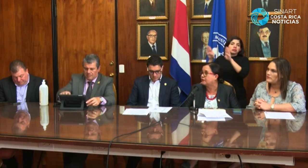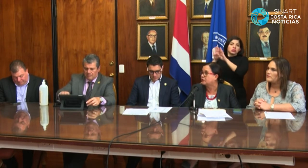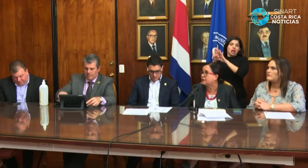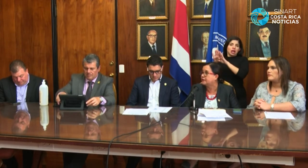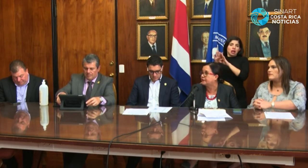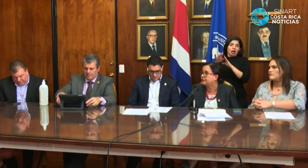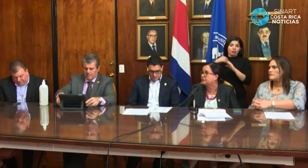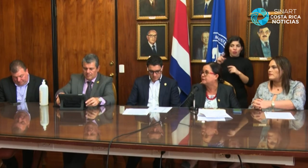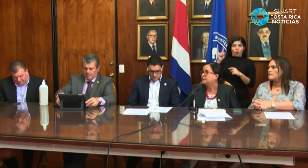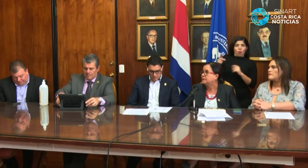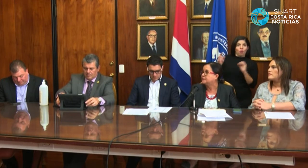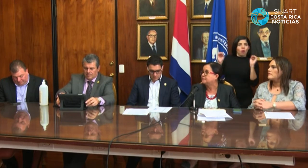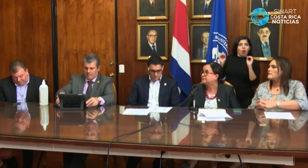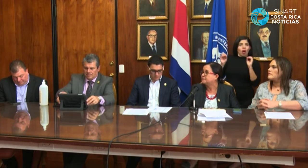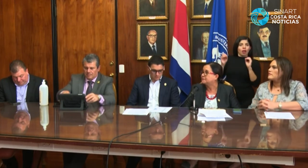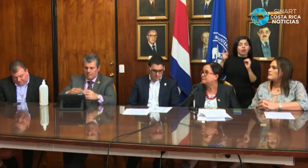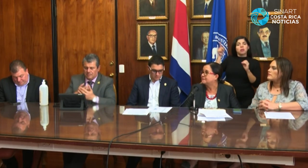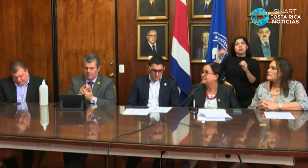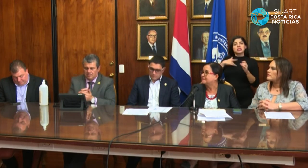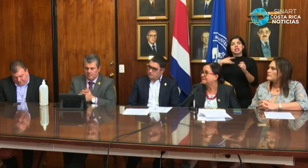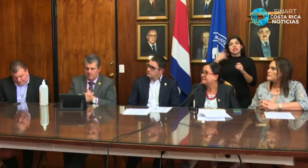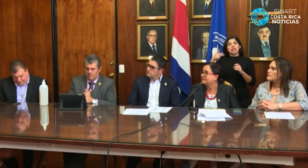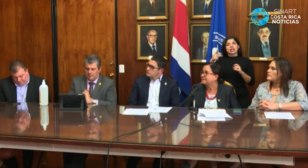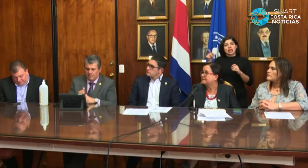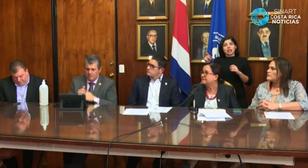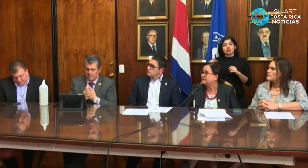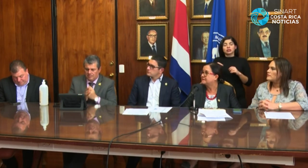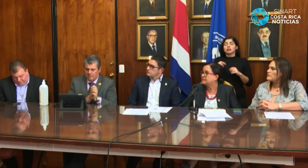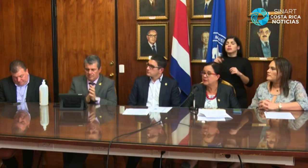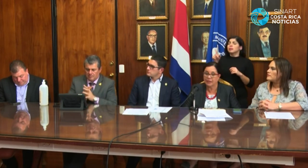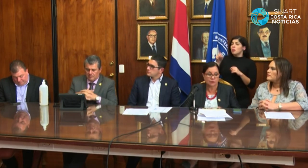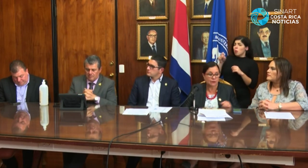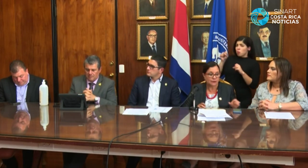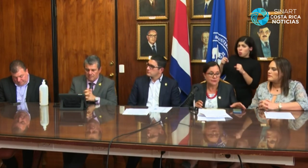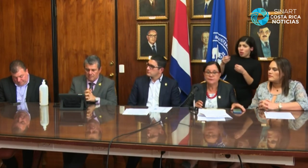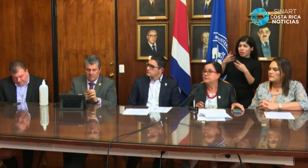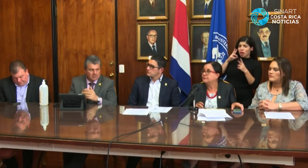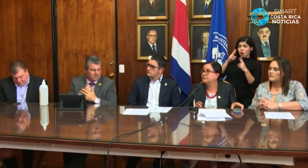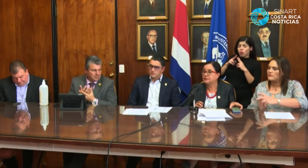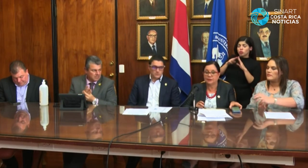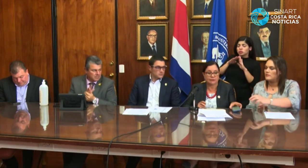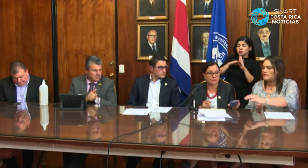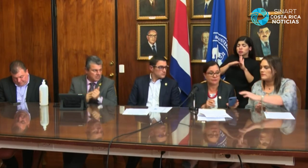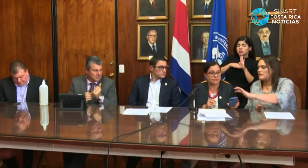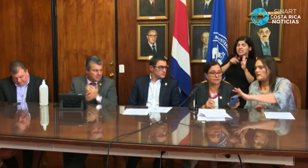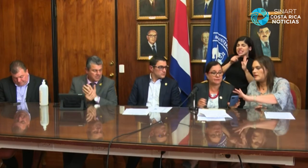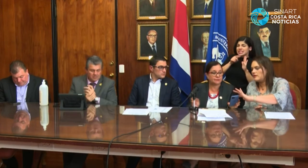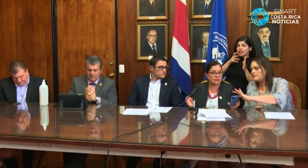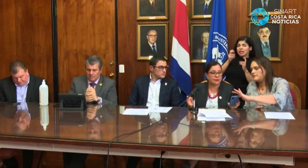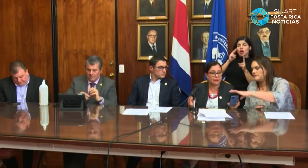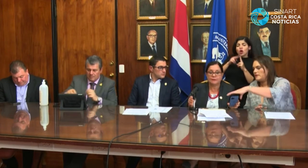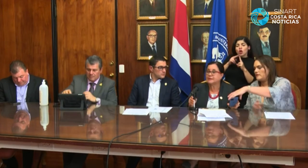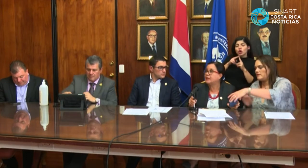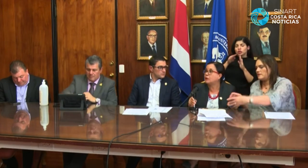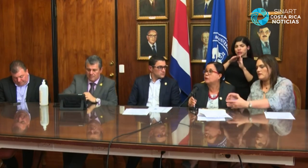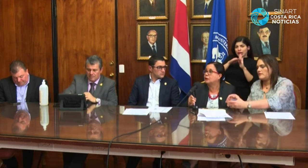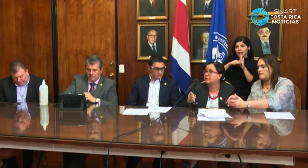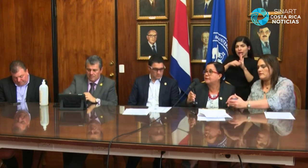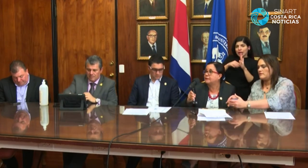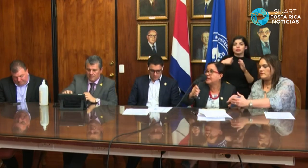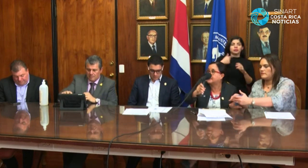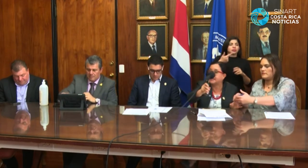son los factores de riesgo. ¿Podemos conocer cuáles son? Claro. Sí. Va a pasar a